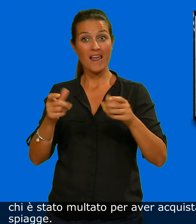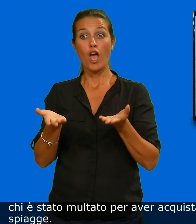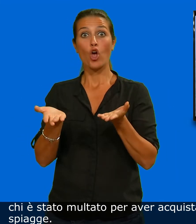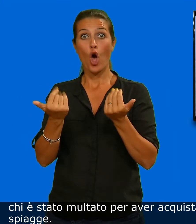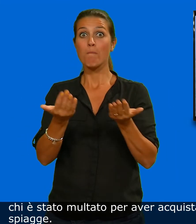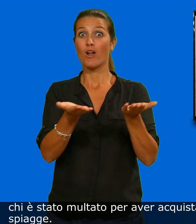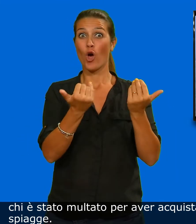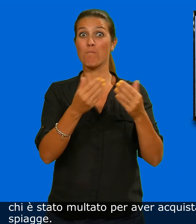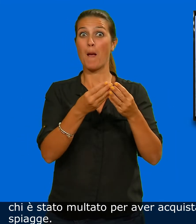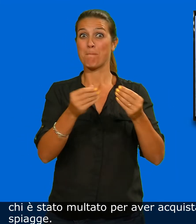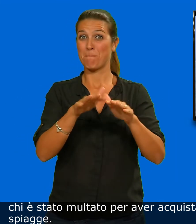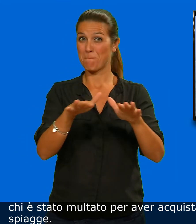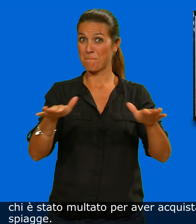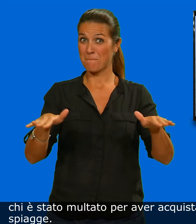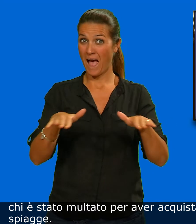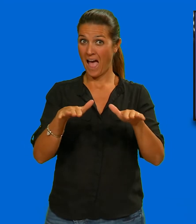dagli ambulanti sulle spiagge